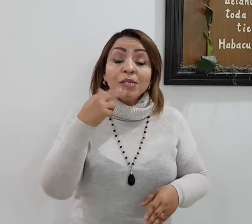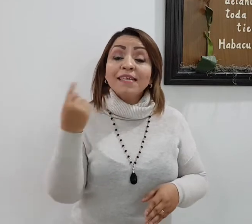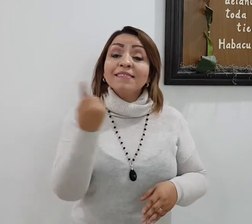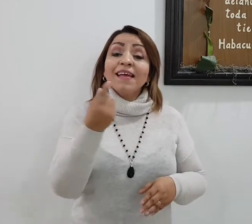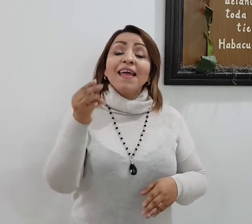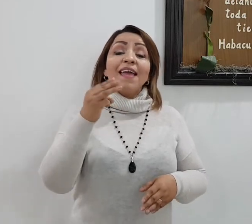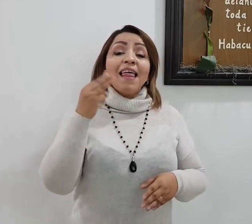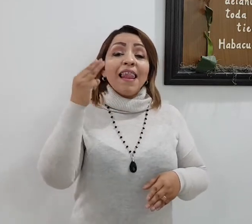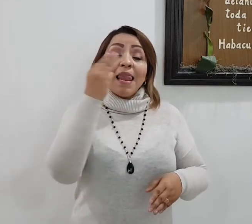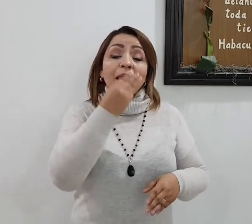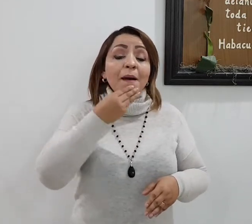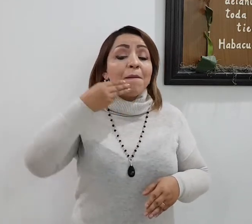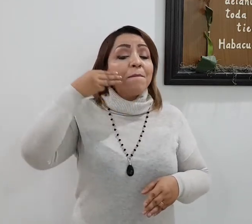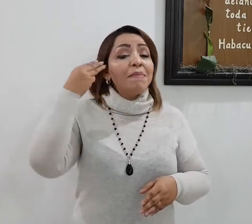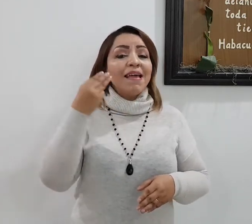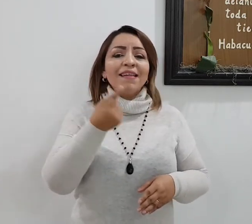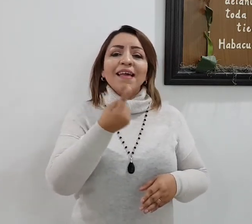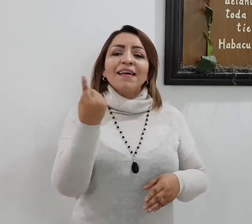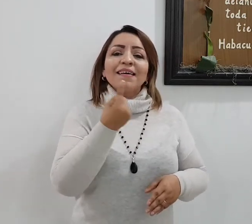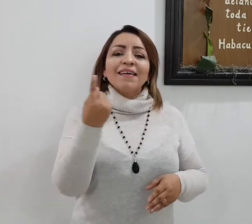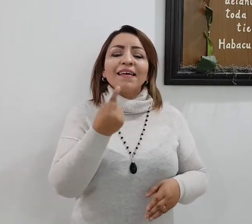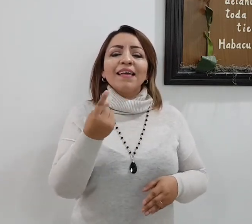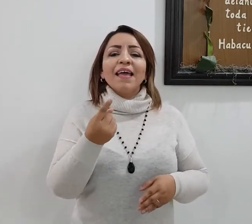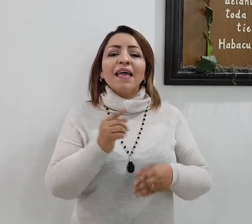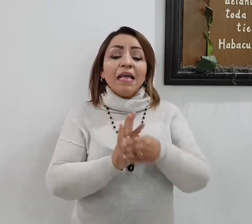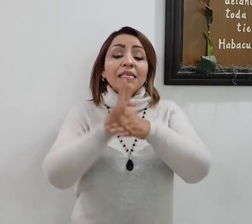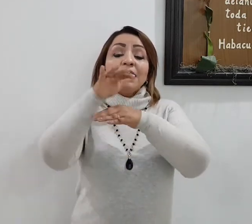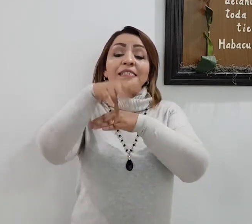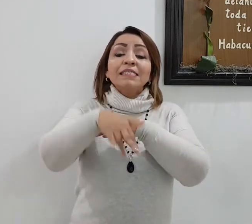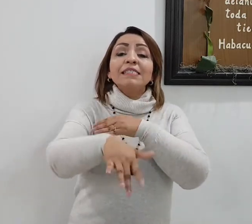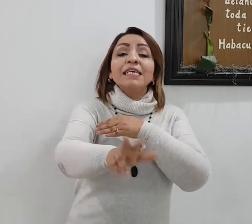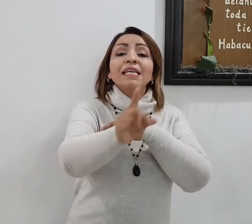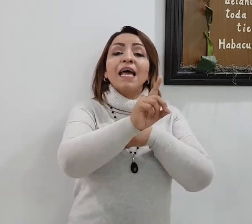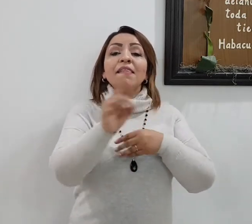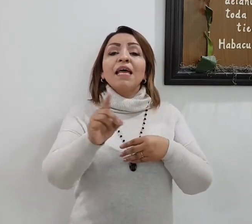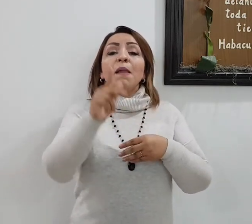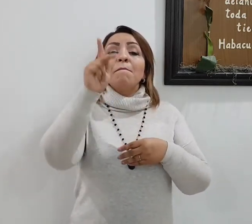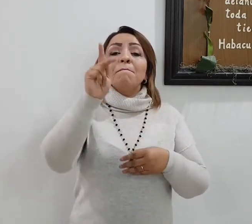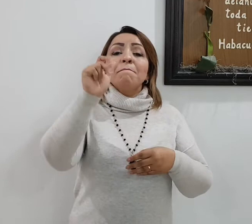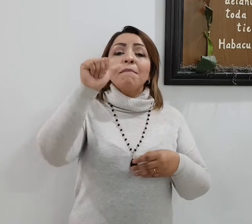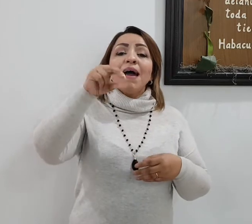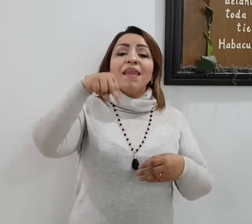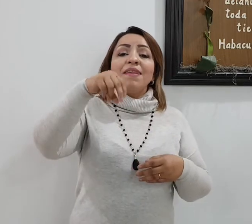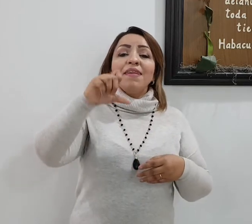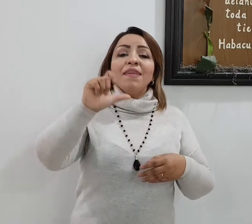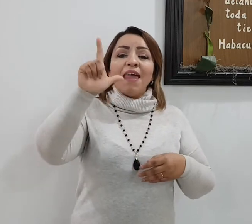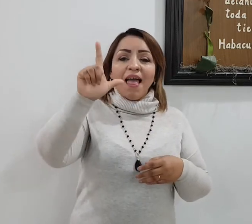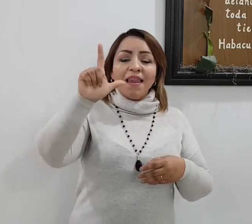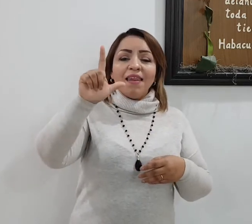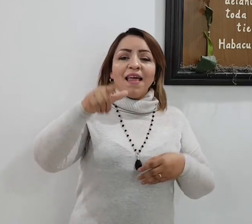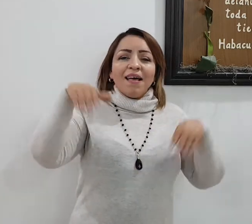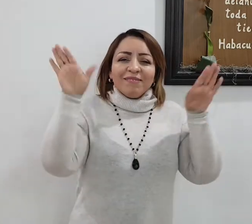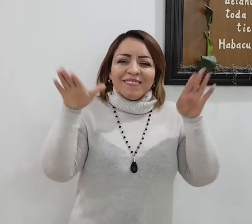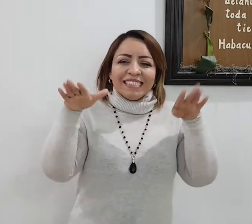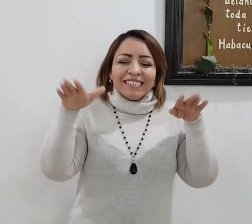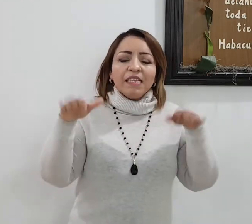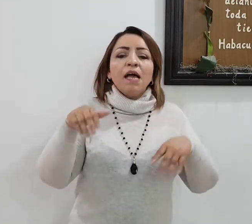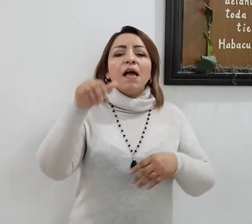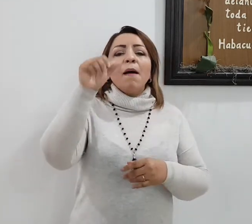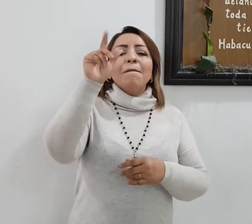esa miel que destila del panal, no la procesada, sino la que destila del panal, más dulce que esa miel y mejor